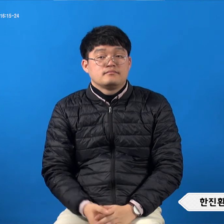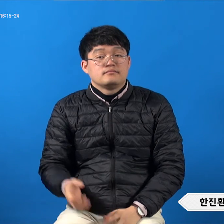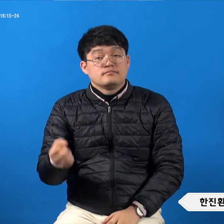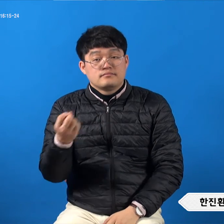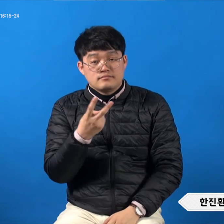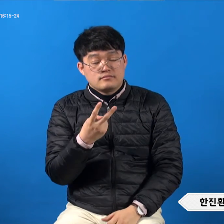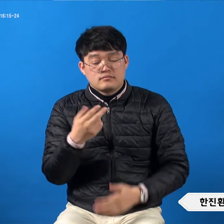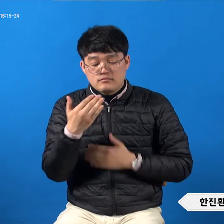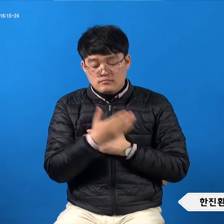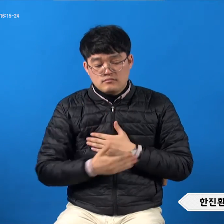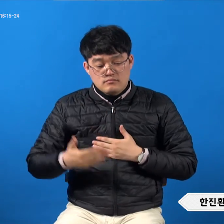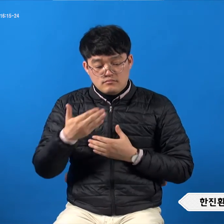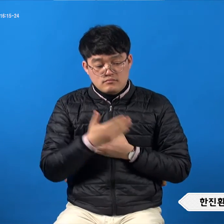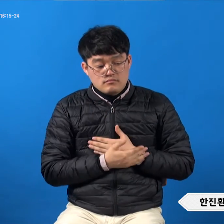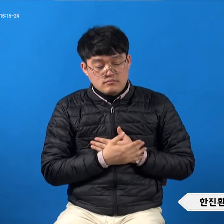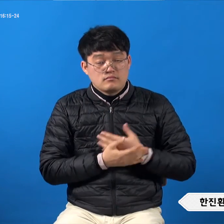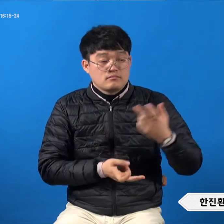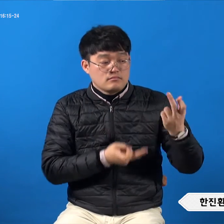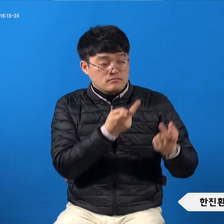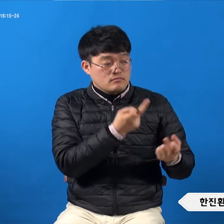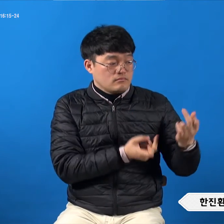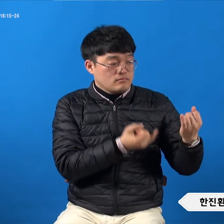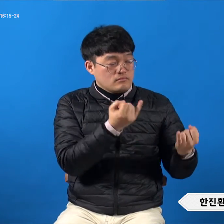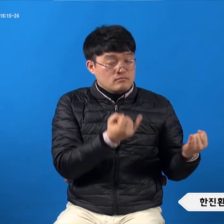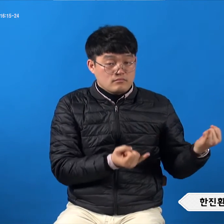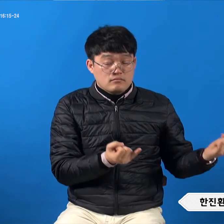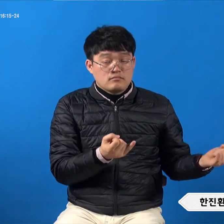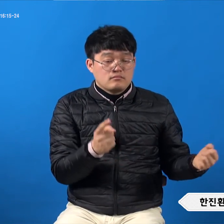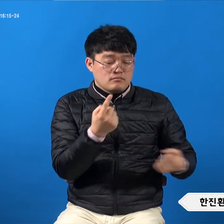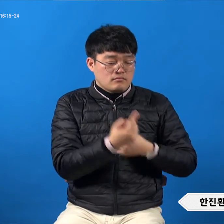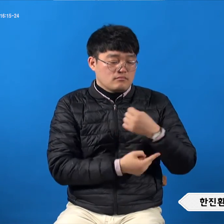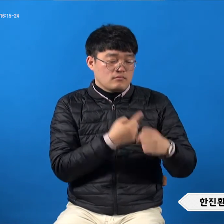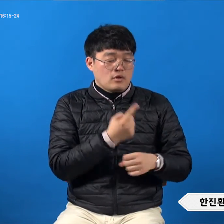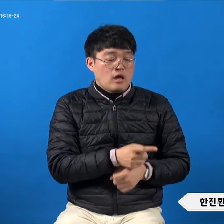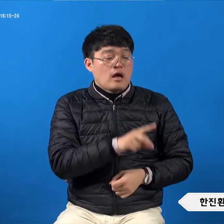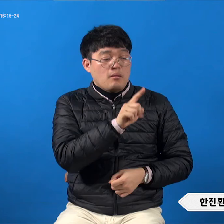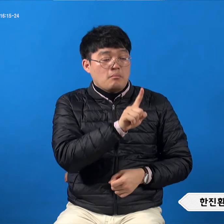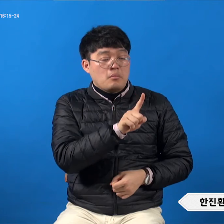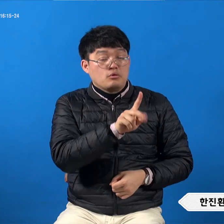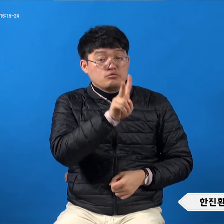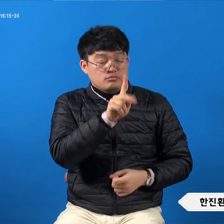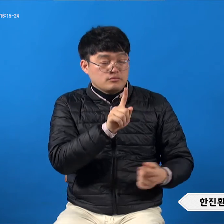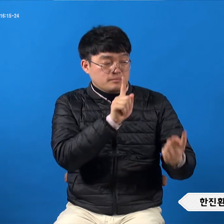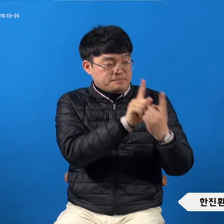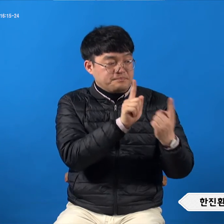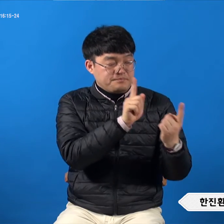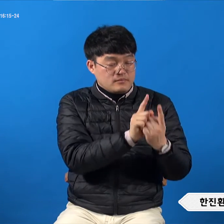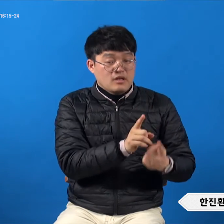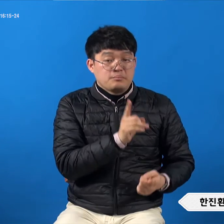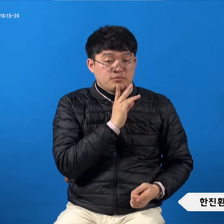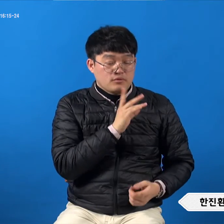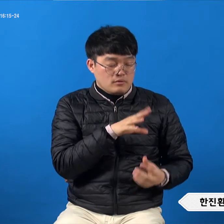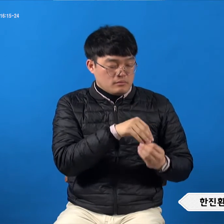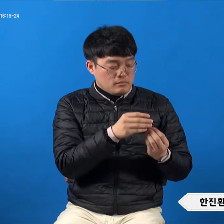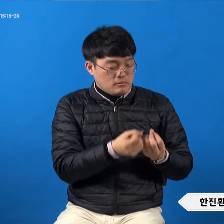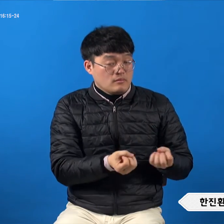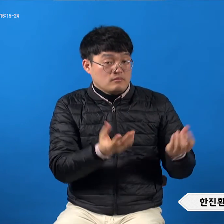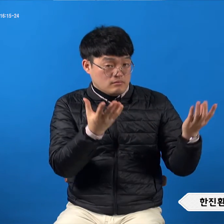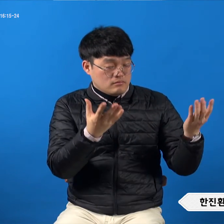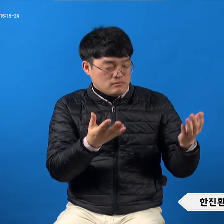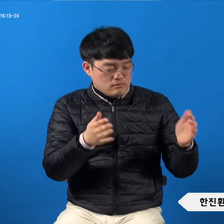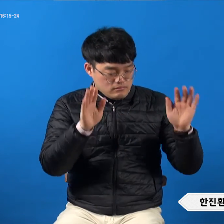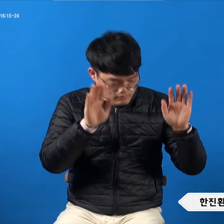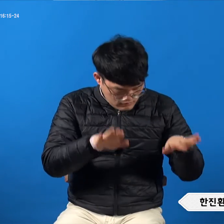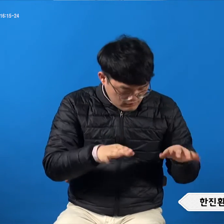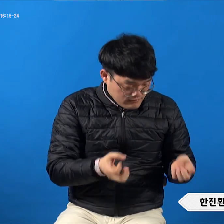그것도 육신의 형제들은 사실은 1년에 한두 번 볼까 말까 하지 않습니까? 명절에 한두 번 볼까